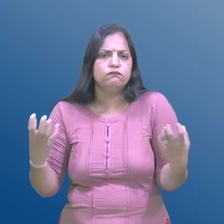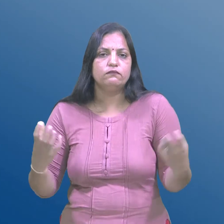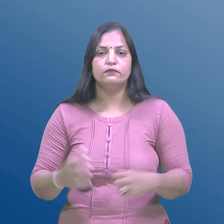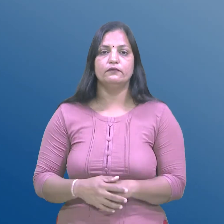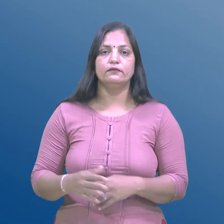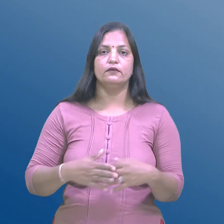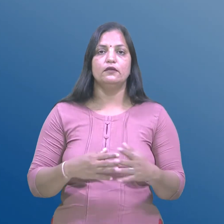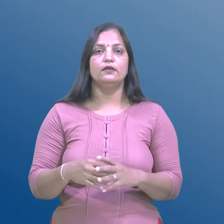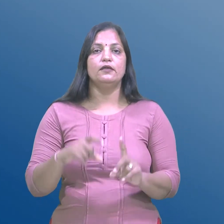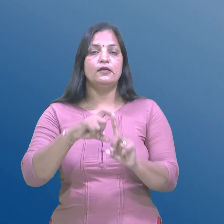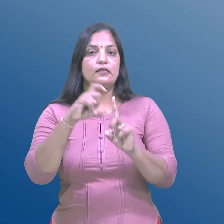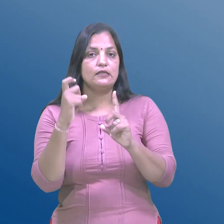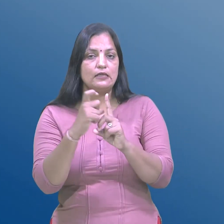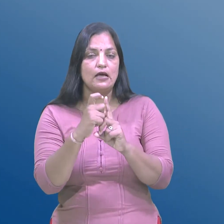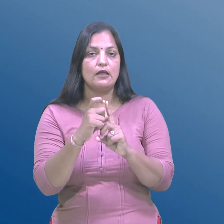ધાર્મિક, સાંસ્કૃતિક,